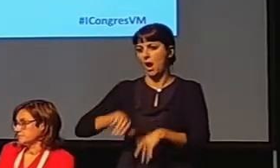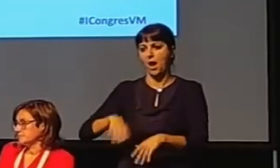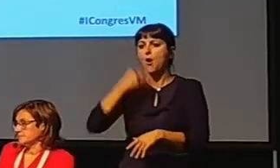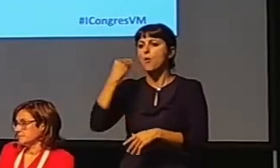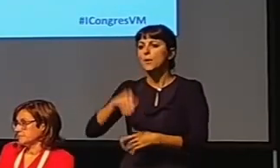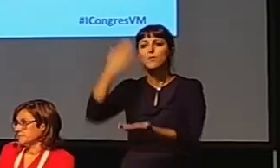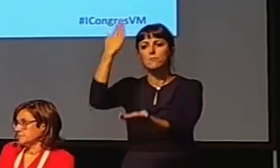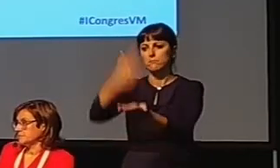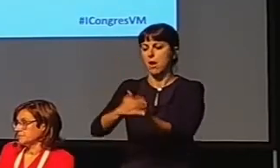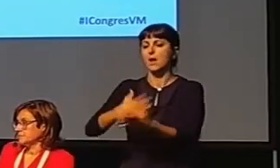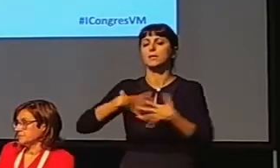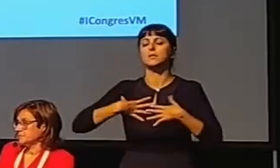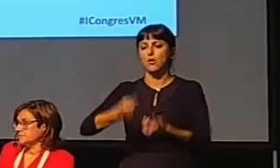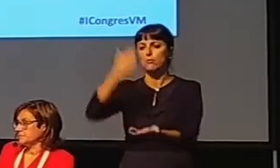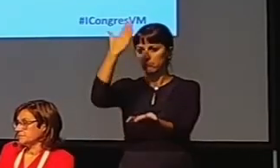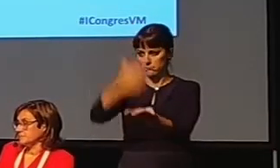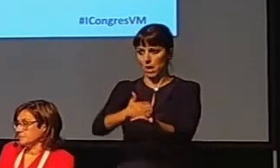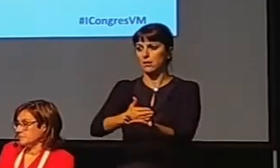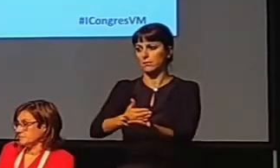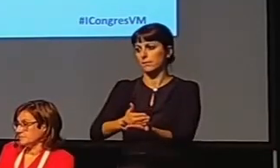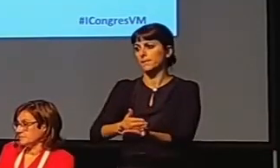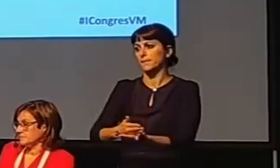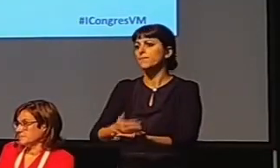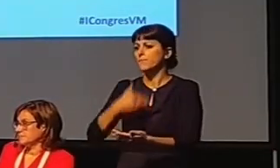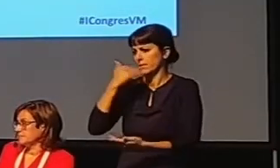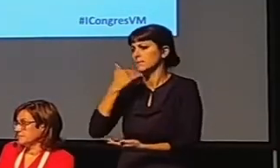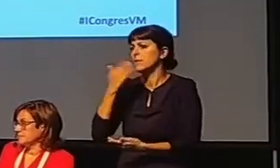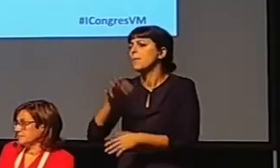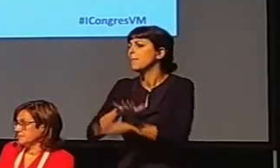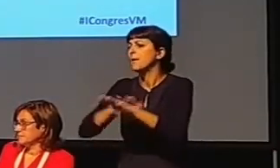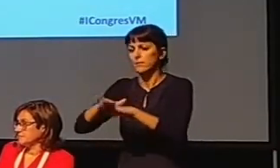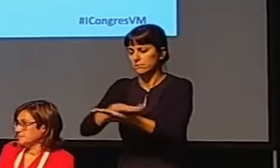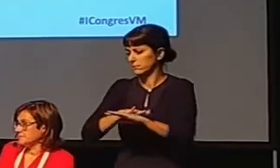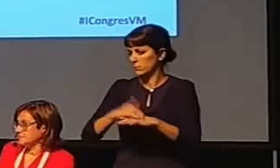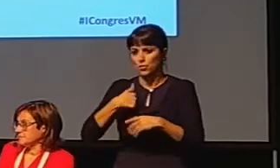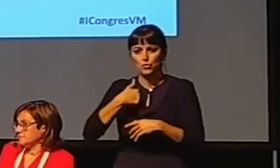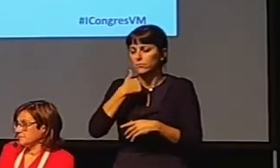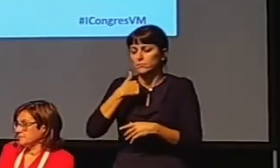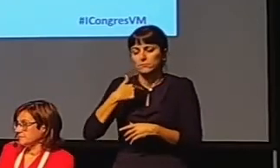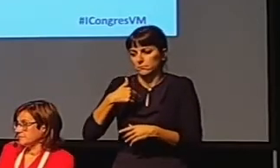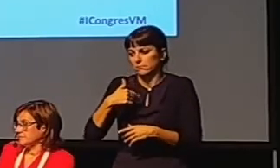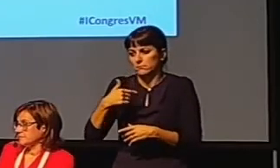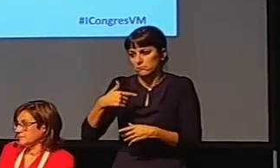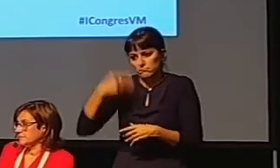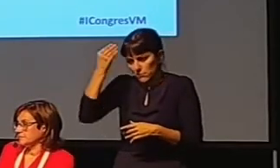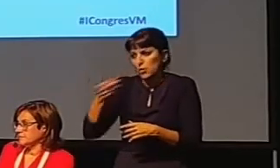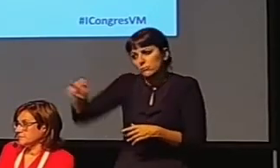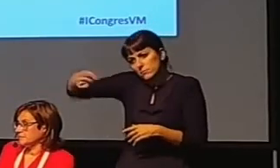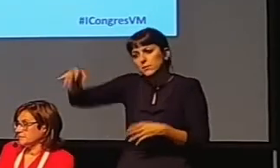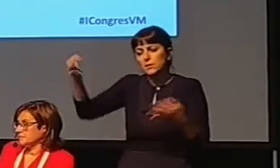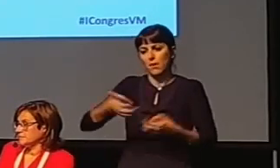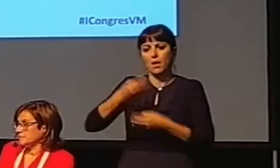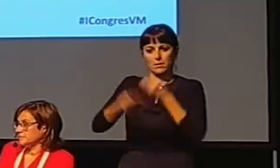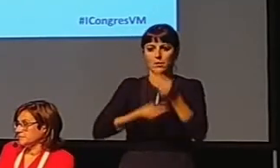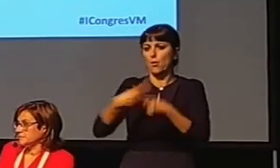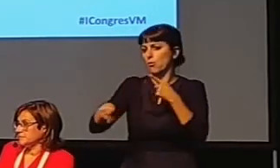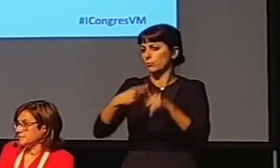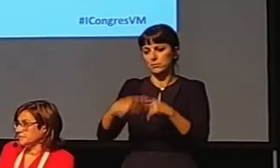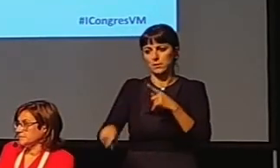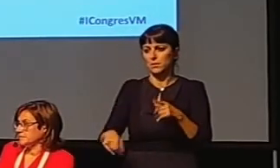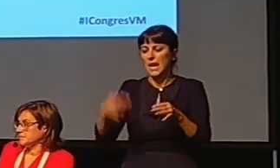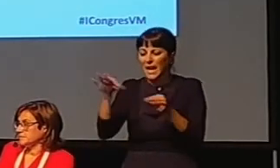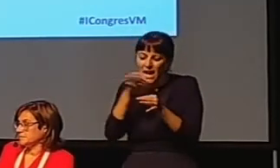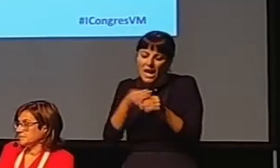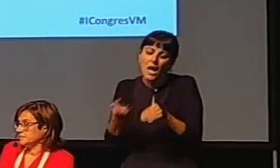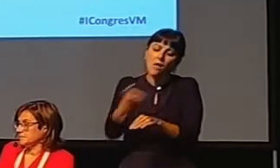coses. Que salut pari de fer coses. Em sap greu, o sigui, ja ho sé. Vull dir que teniu que fer coses, però no sé si teniu que fer les coses que esteu fent.